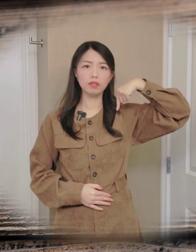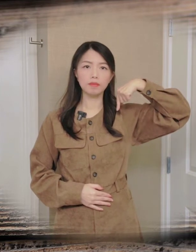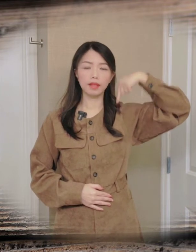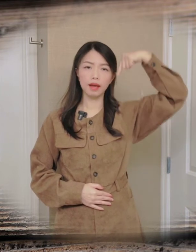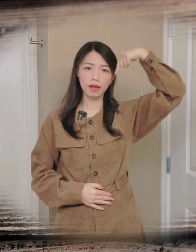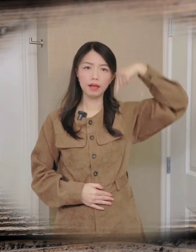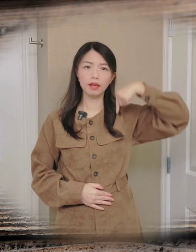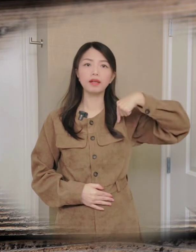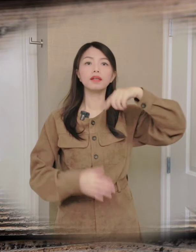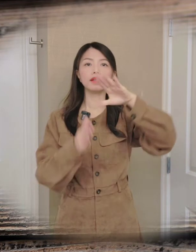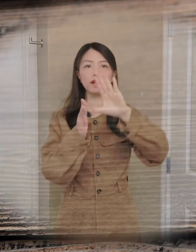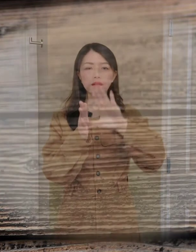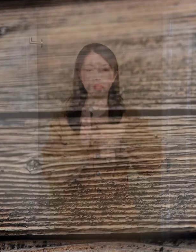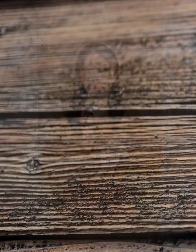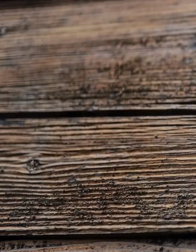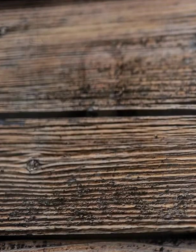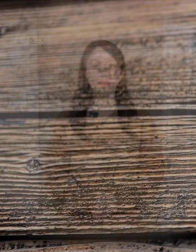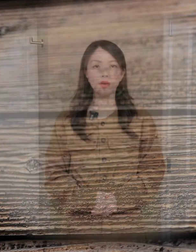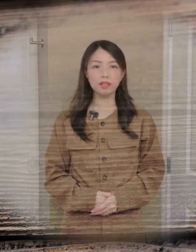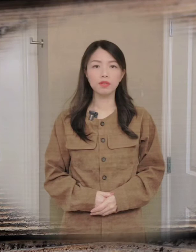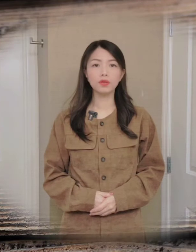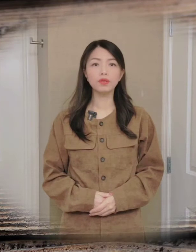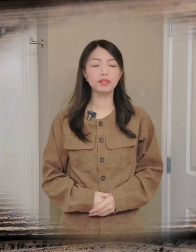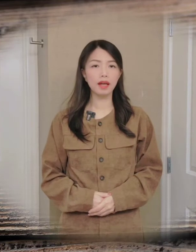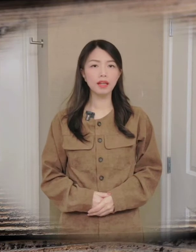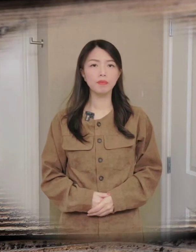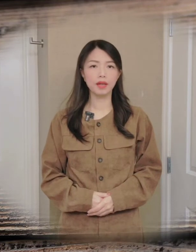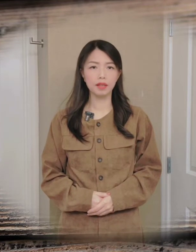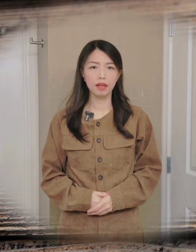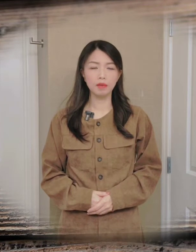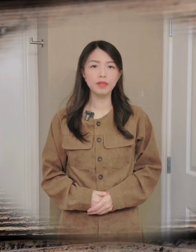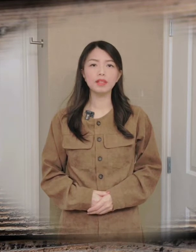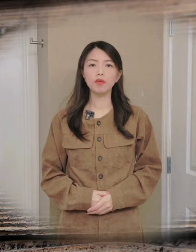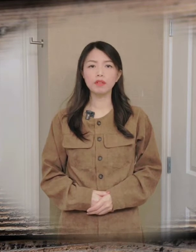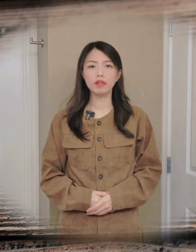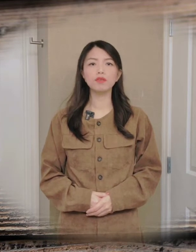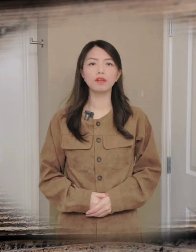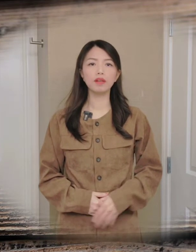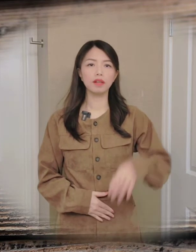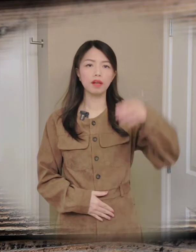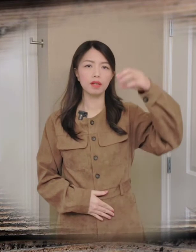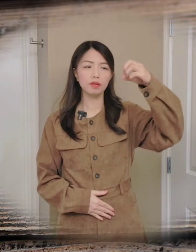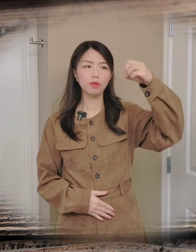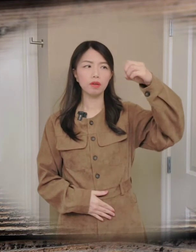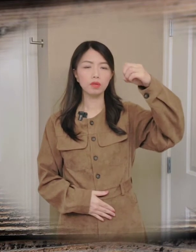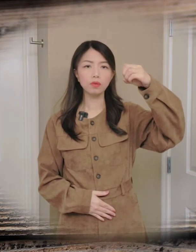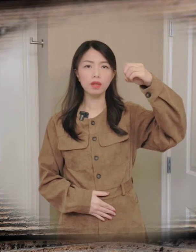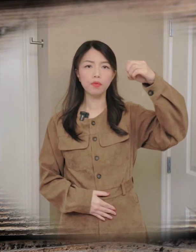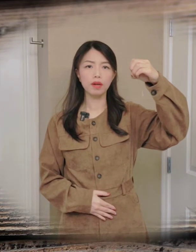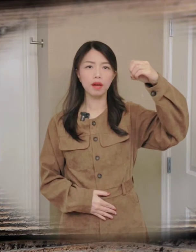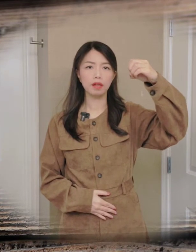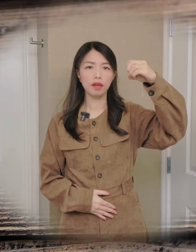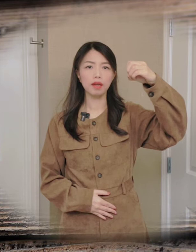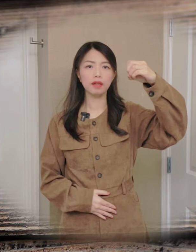이런 뜻입니다. 느낄 때, 빛 되신 주 그 사랑의 빛, 빛이라고 한 뜻의 수어는 손을 이렇게